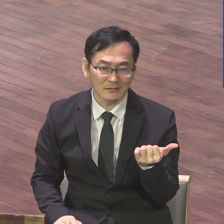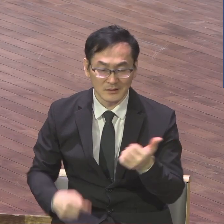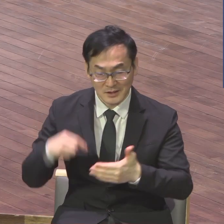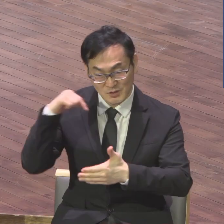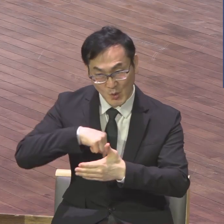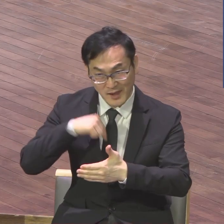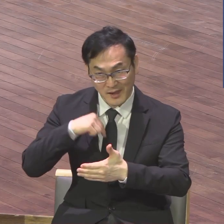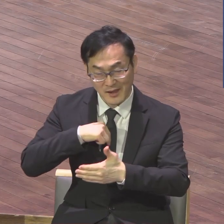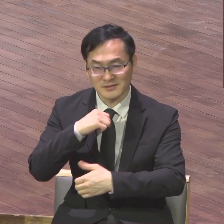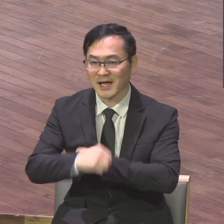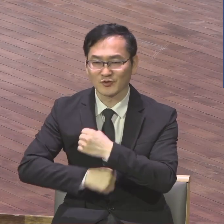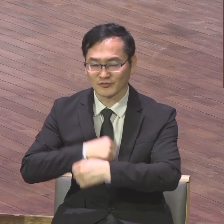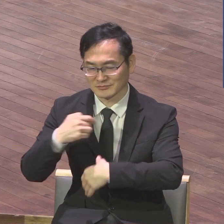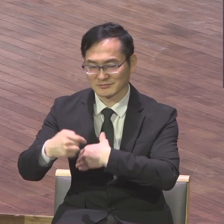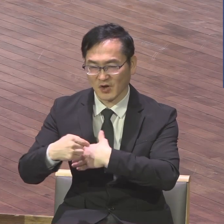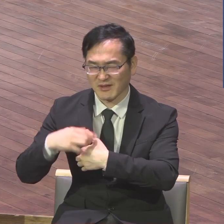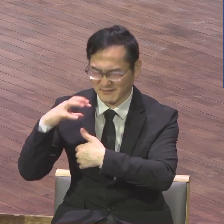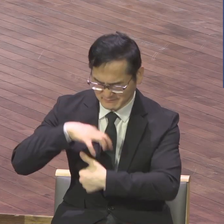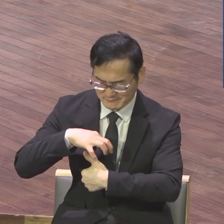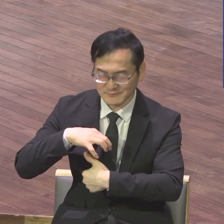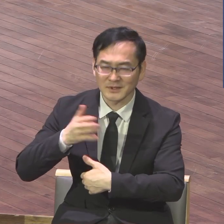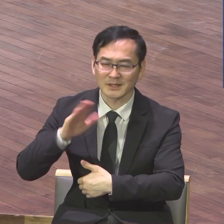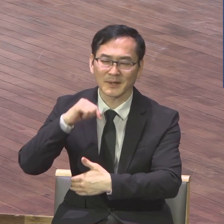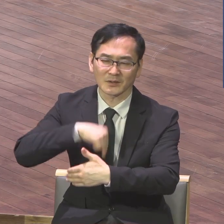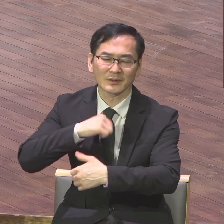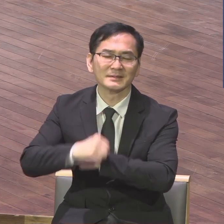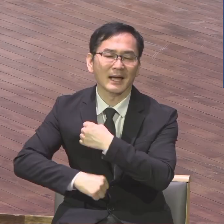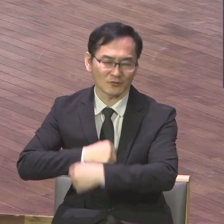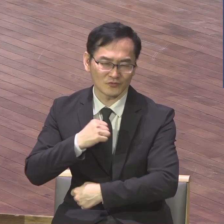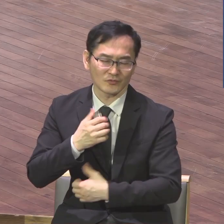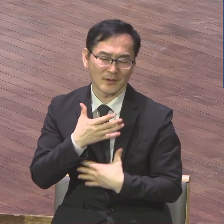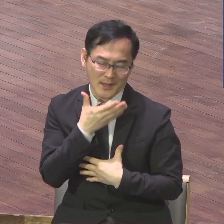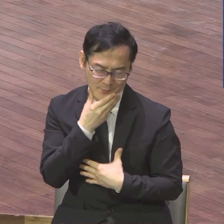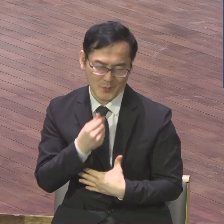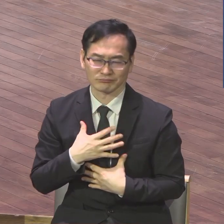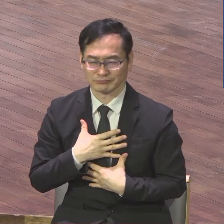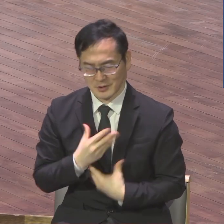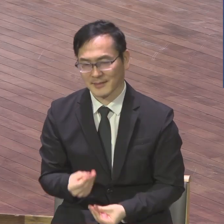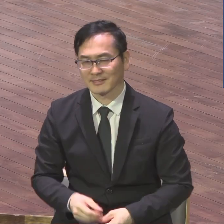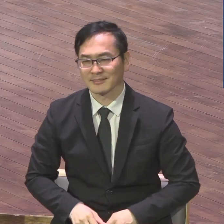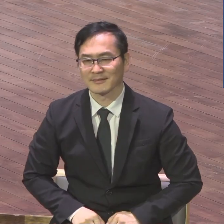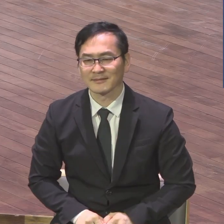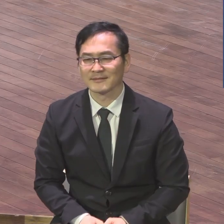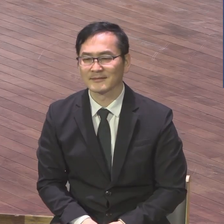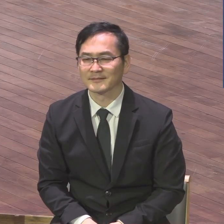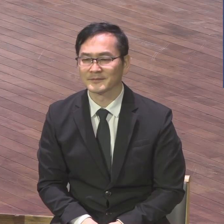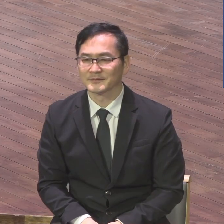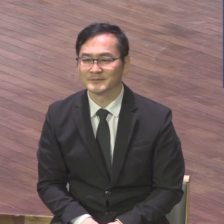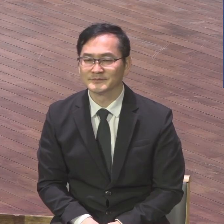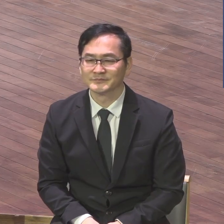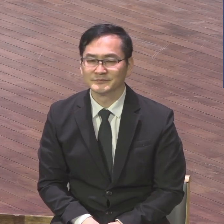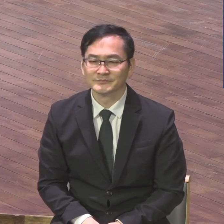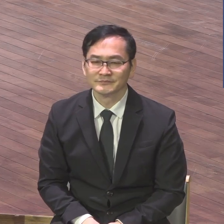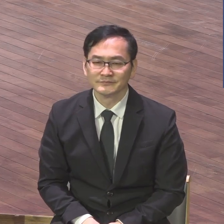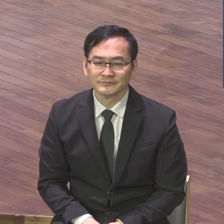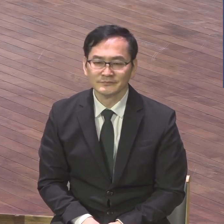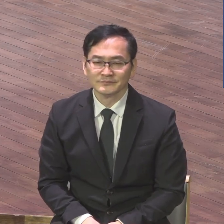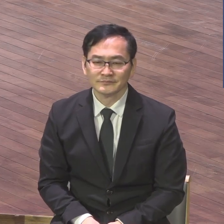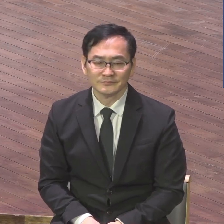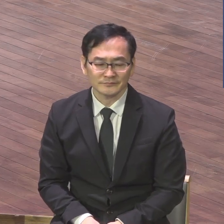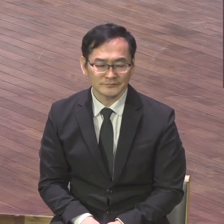그리고 부활 생명을 가진 자는 참 자유함을 누리면서 자연스럽게